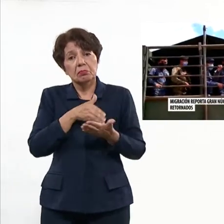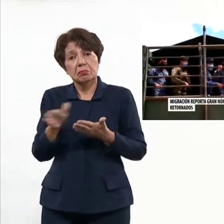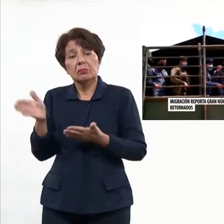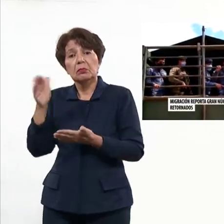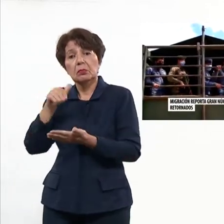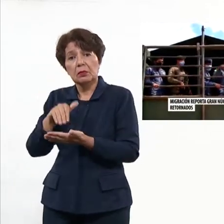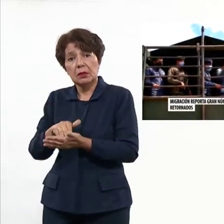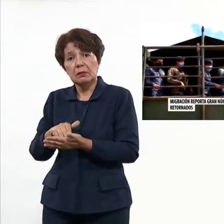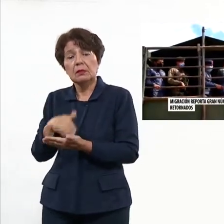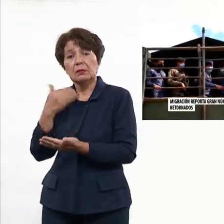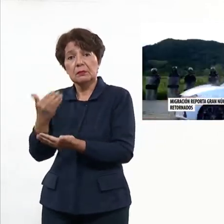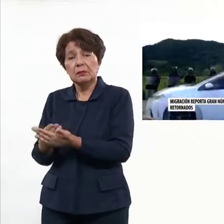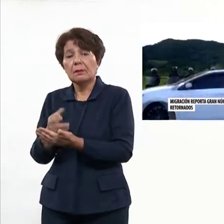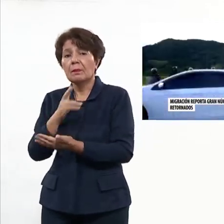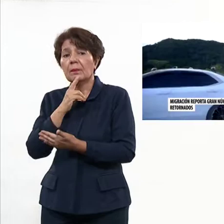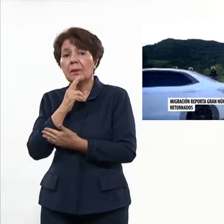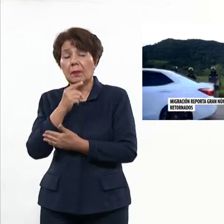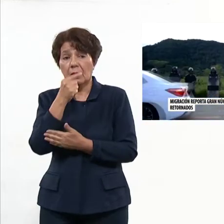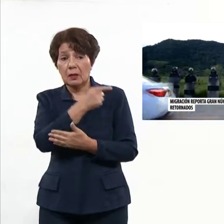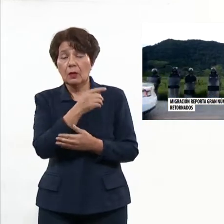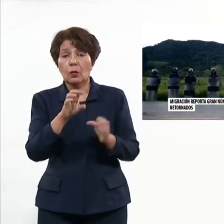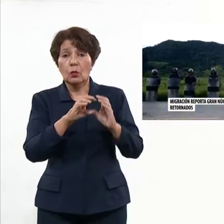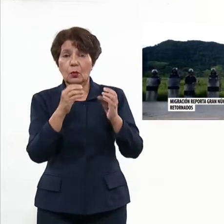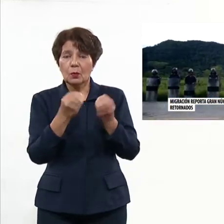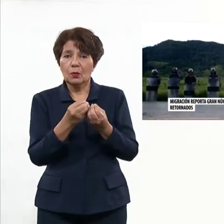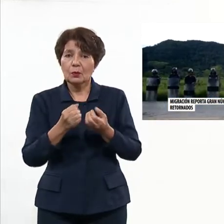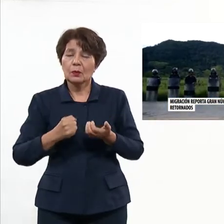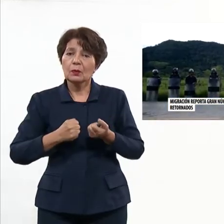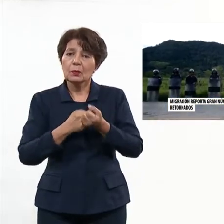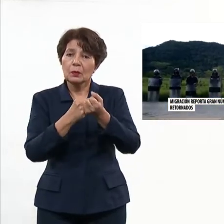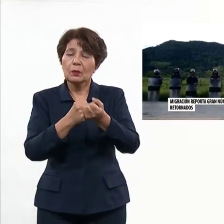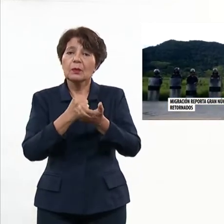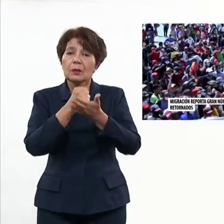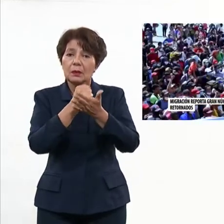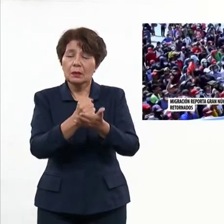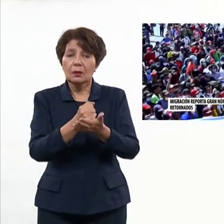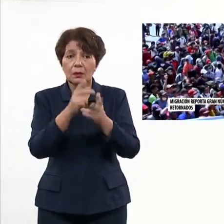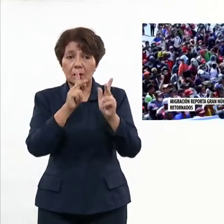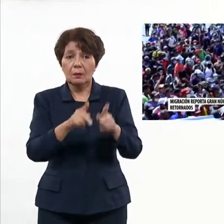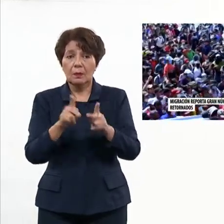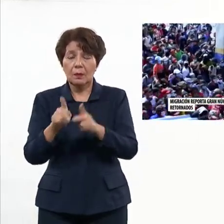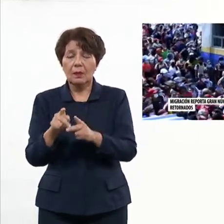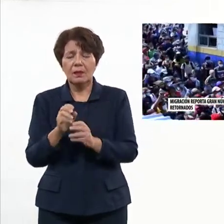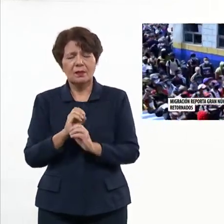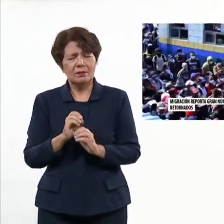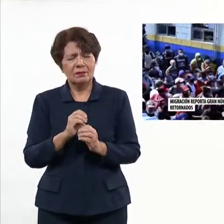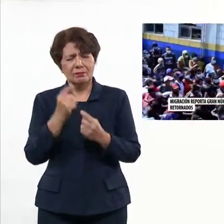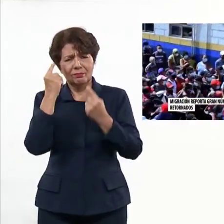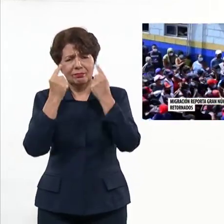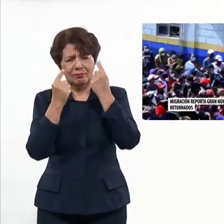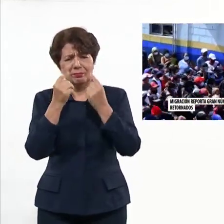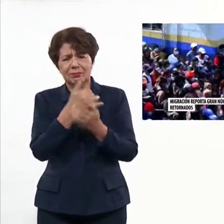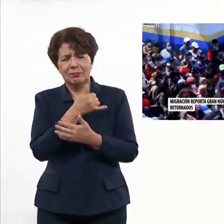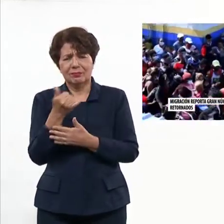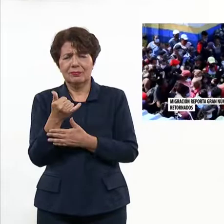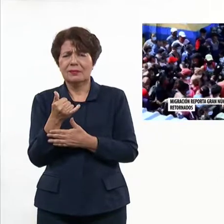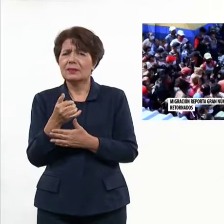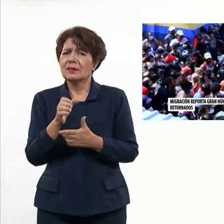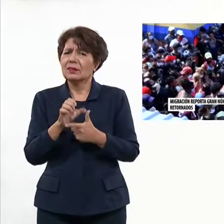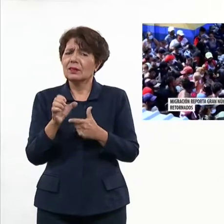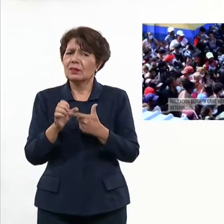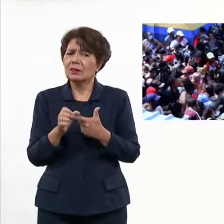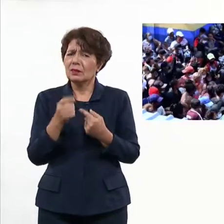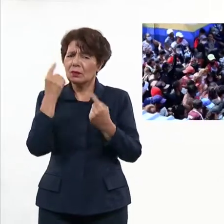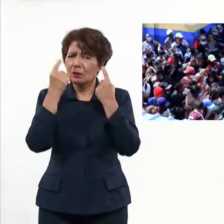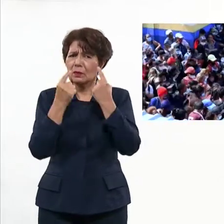pastoral de movilidad humana en honduras consideran que este tipo de mensajes ponen en duda los pactos firmados entre naciones del triángulo norte por lo que se pone en duda